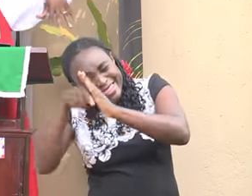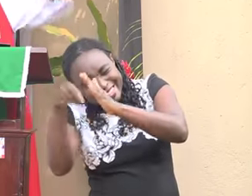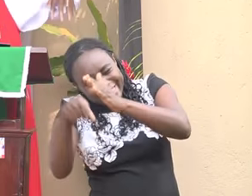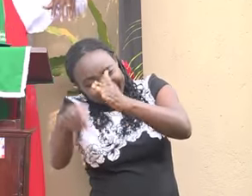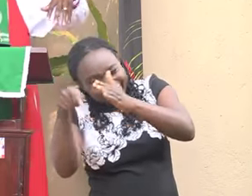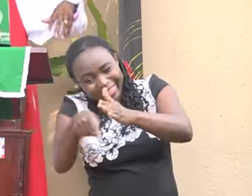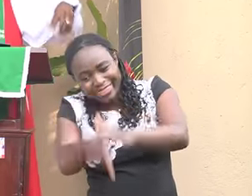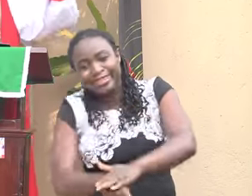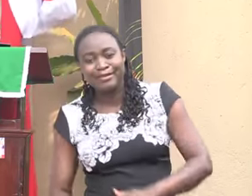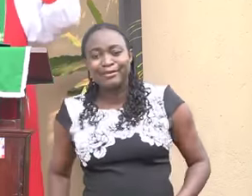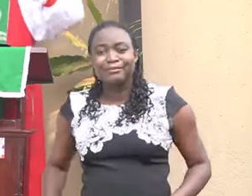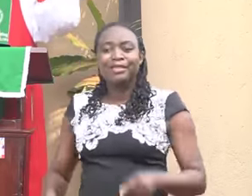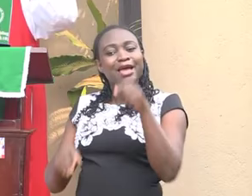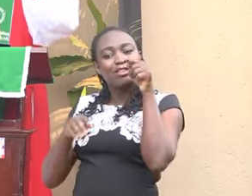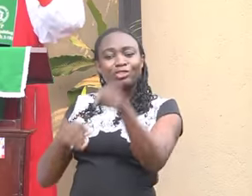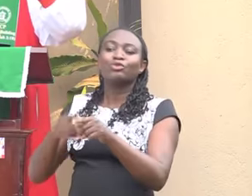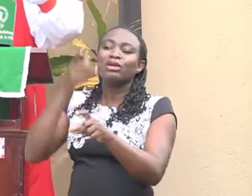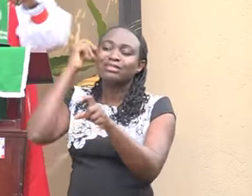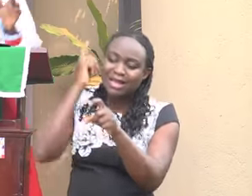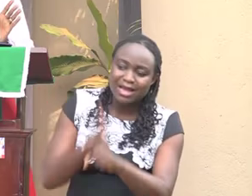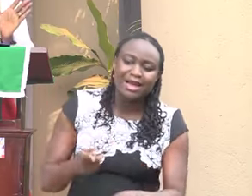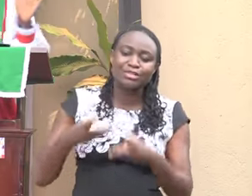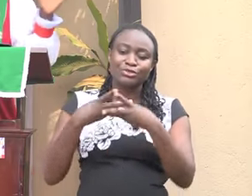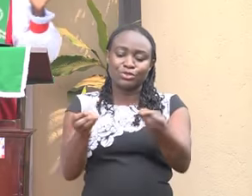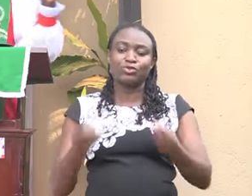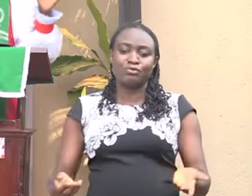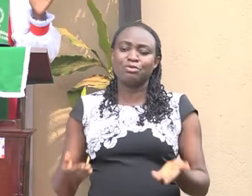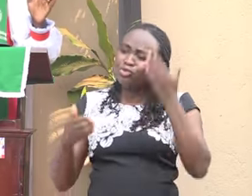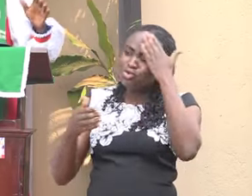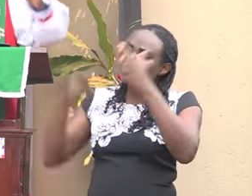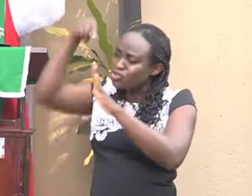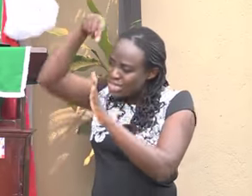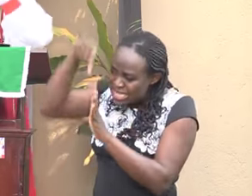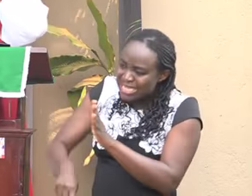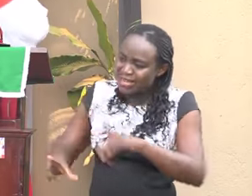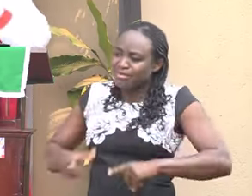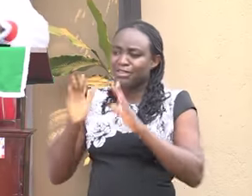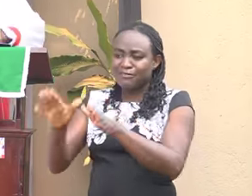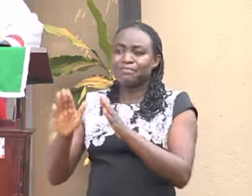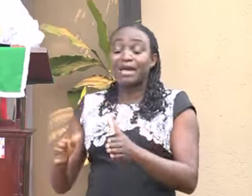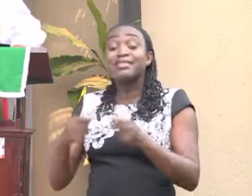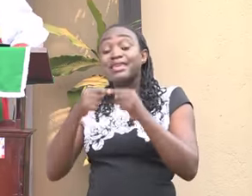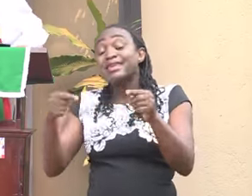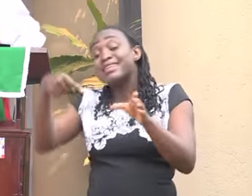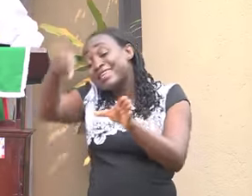munda mwenyini, abatiba wabazivu, ya maineli kwa tako, abalaba abo munda, ababazivu